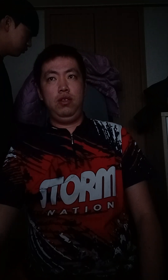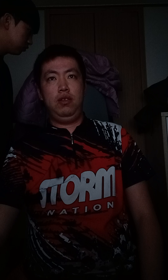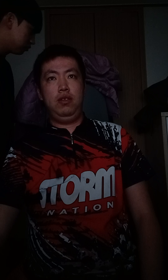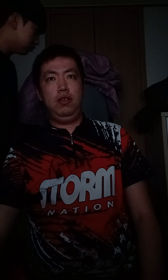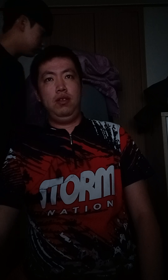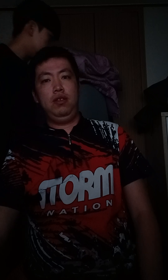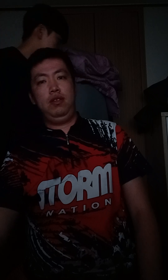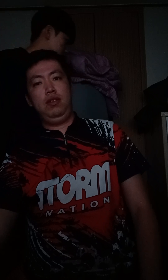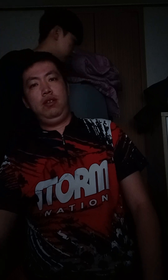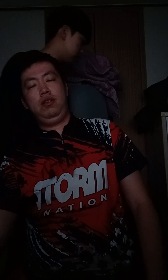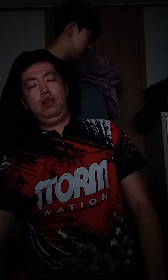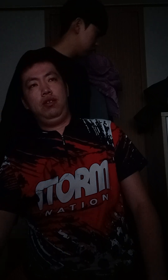구단주님을 위해